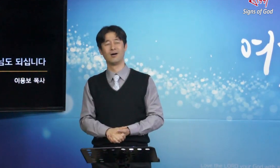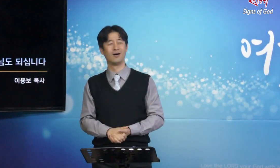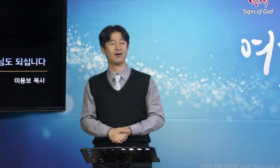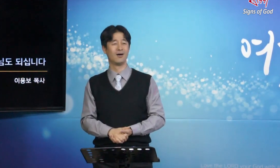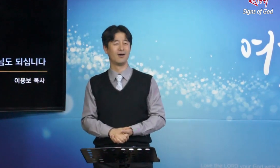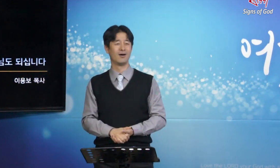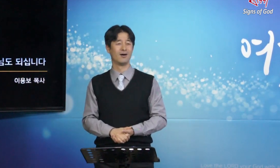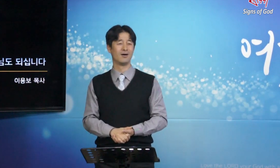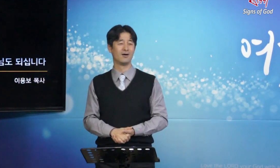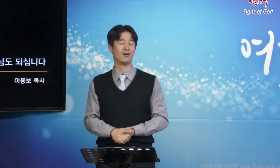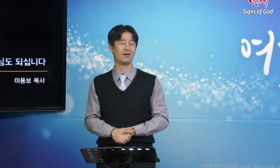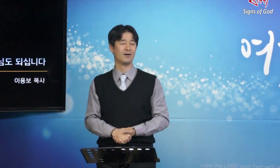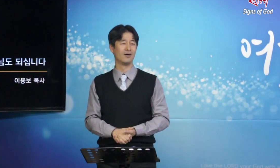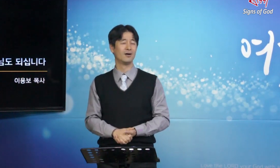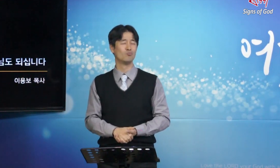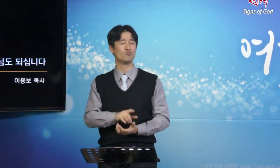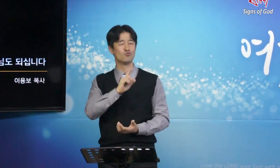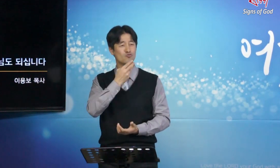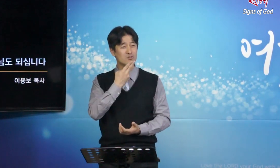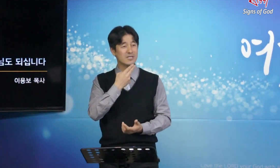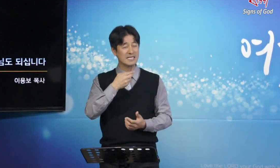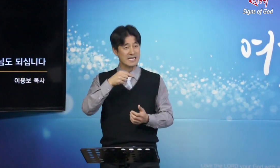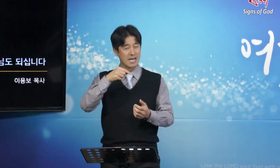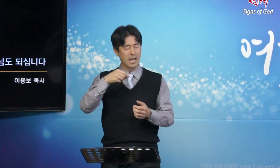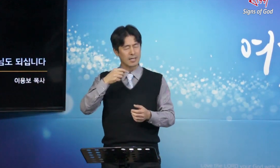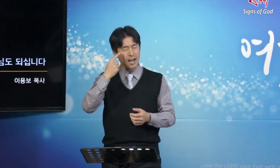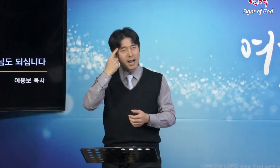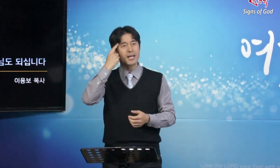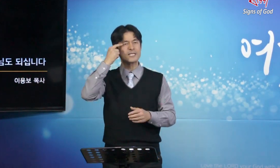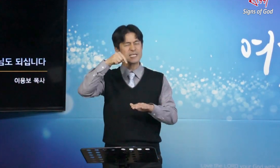정말 하나님을 알고 있었을까? 그들이 예배를 드릴 때.